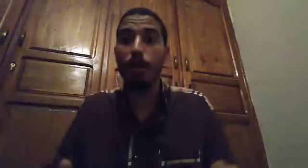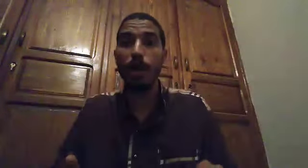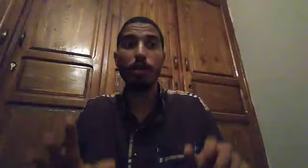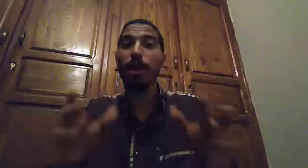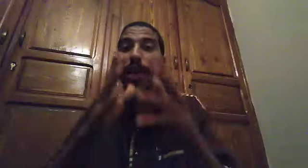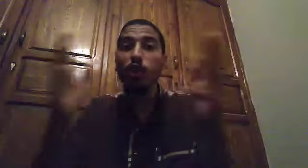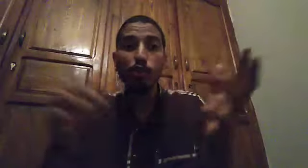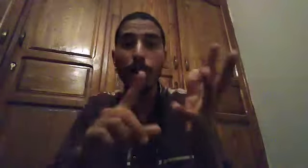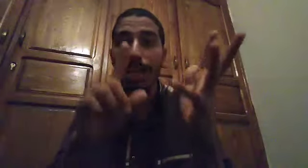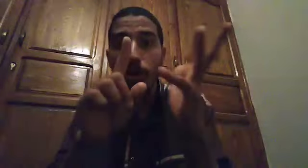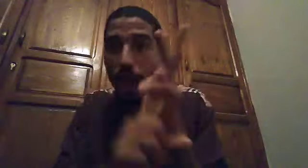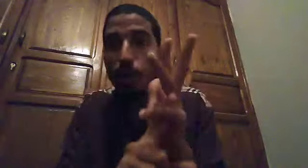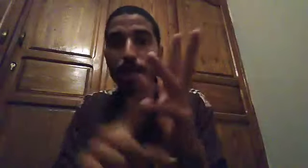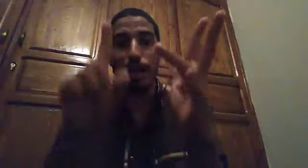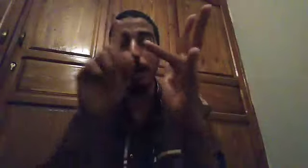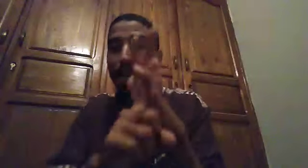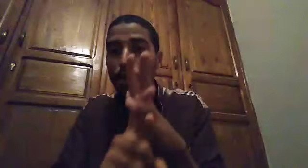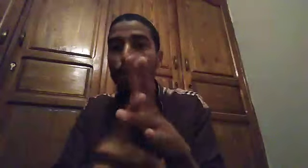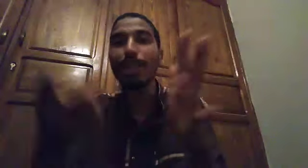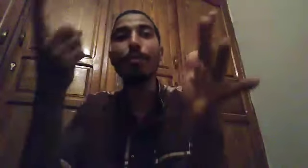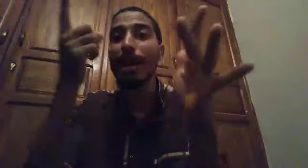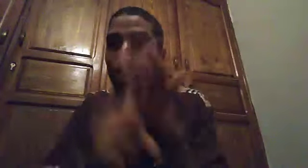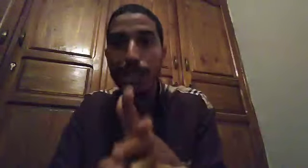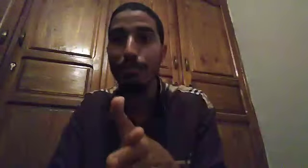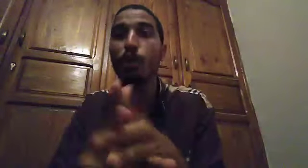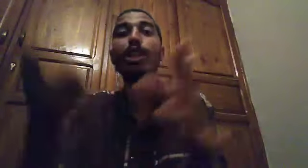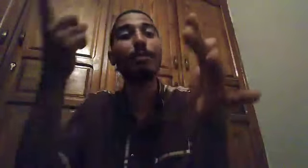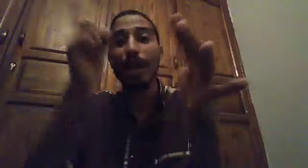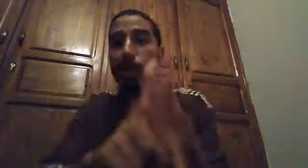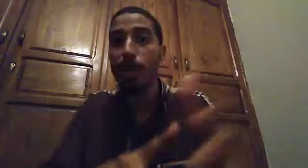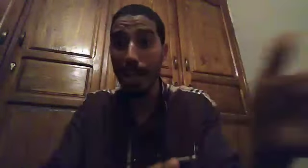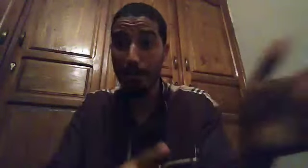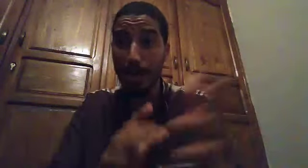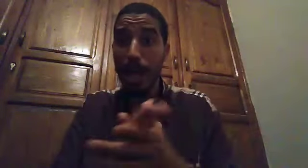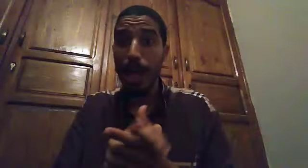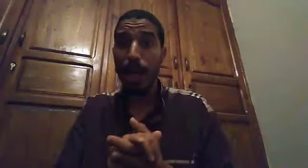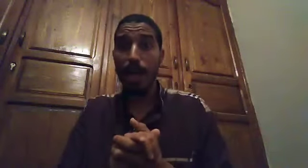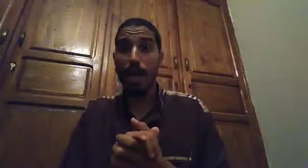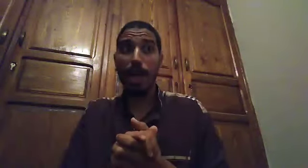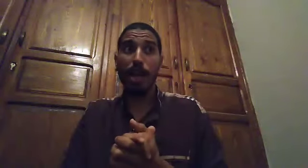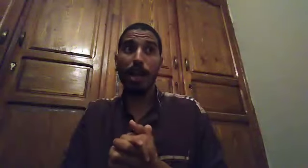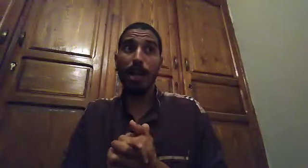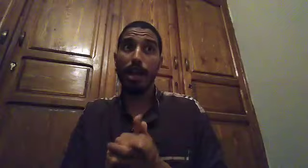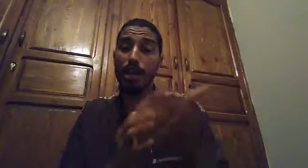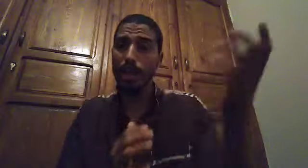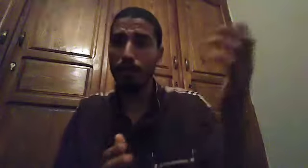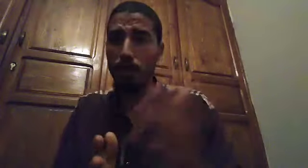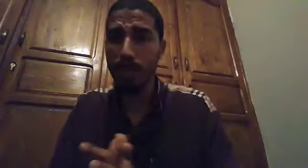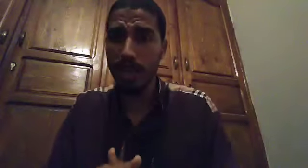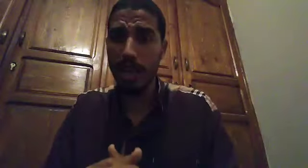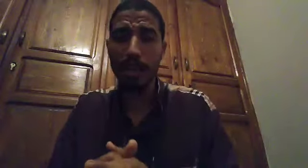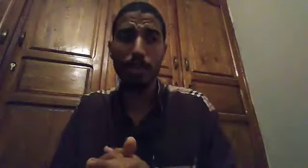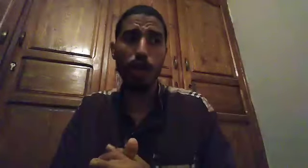على ما كيخلوش ما خلاو دانيلو يطلع ما خلاو لودي يطلع ما خلاو كازيميرو يطلع ما خلاو اللاعب اللي كيلعب في مانشستر اللي خدا الورقة